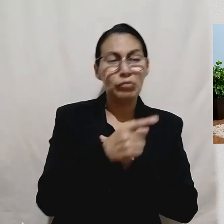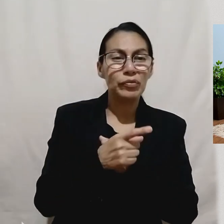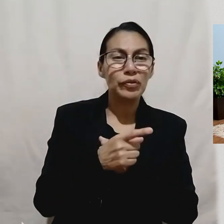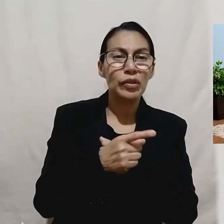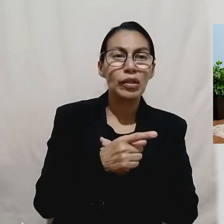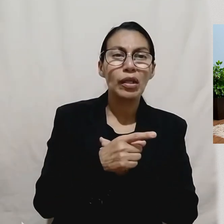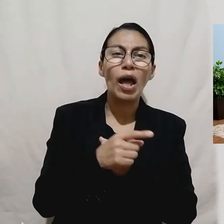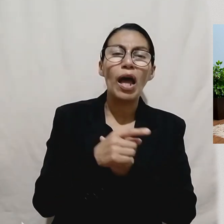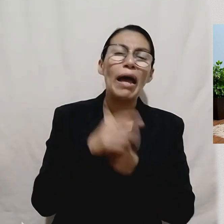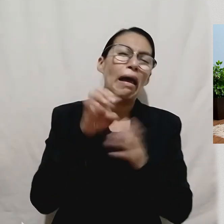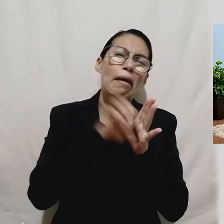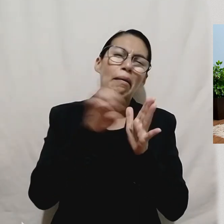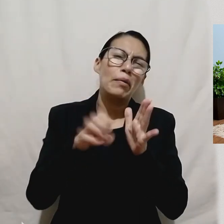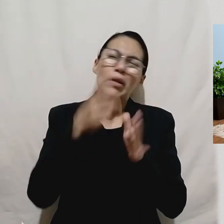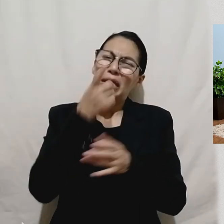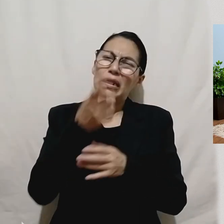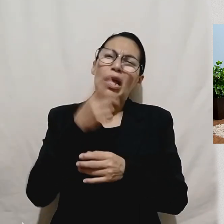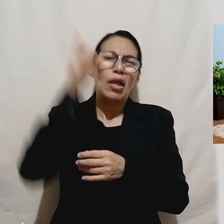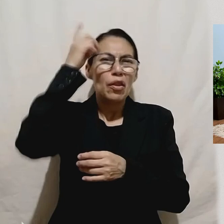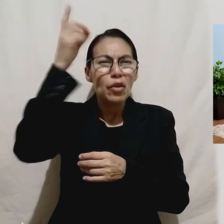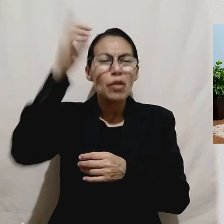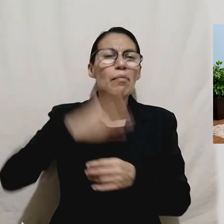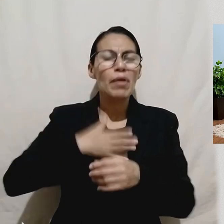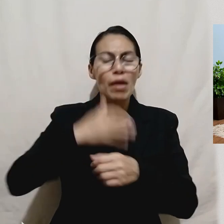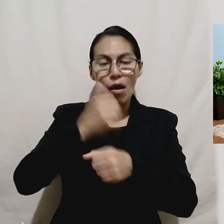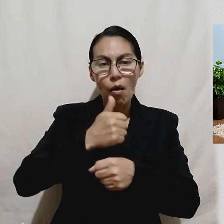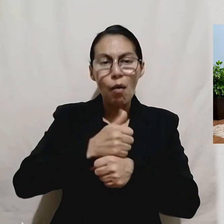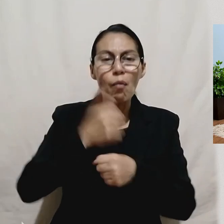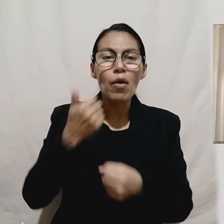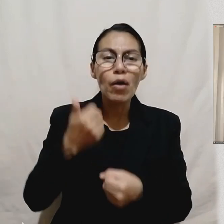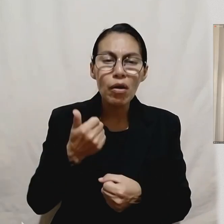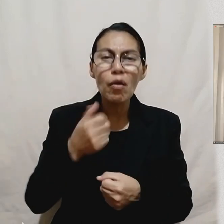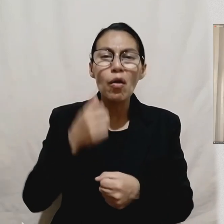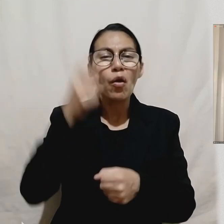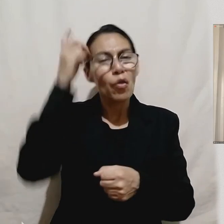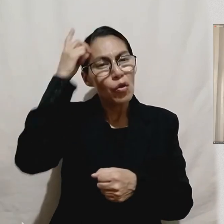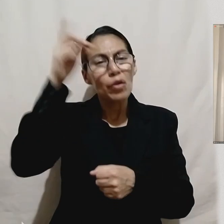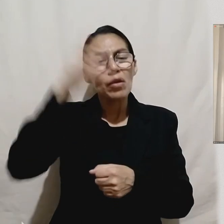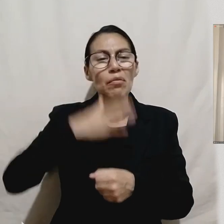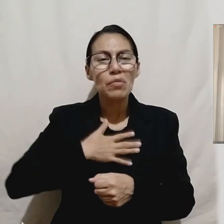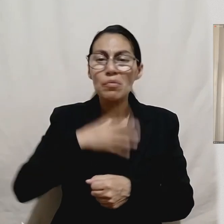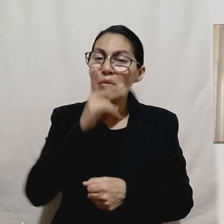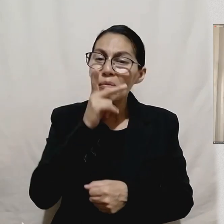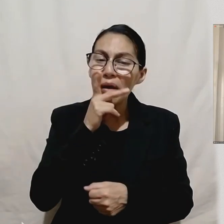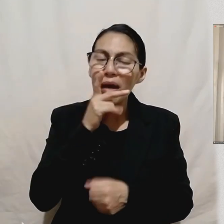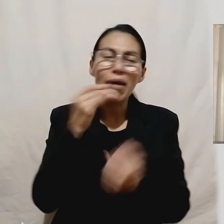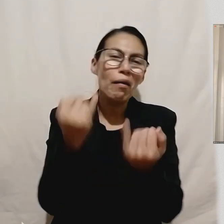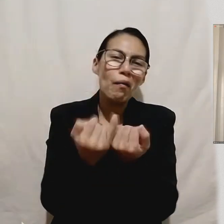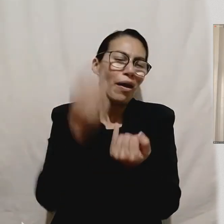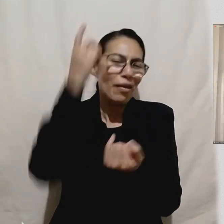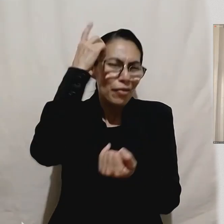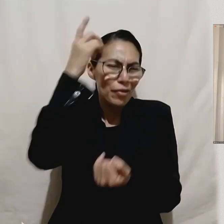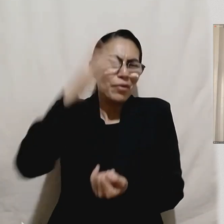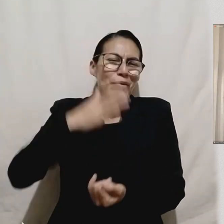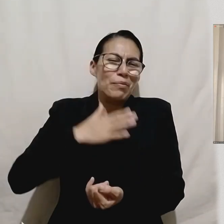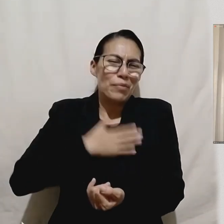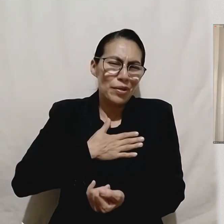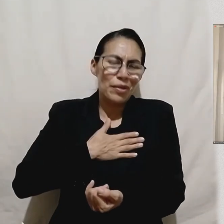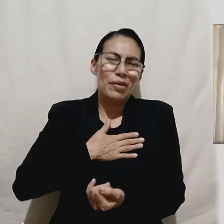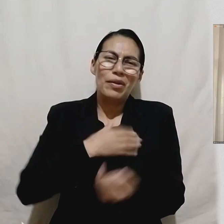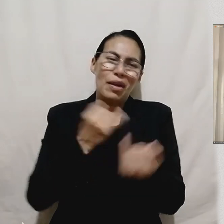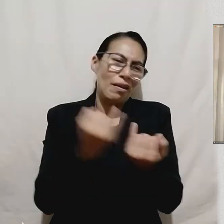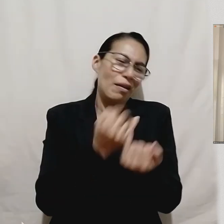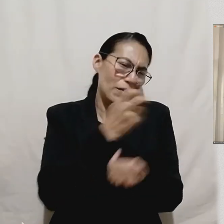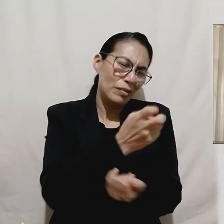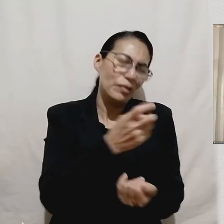de Isaac es como decirle Dios de mi abuelo Dios de mi padre y le pidió señales le